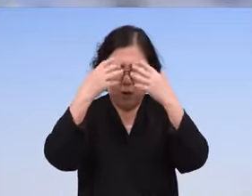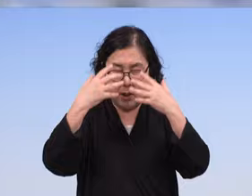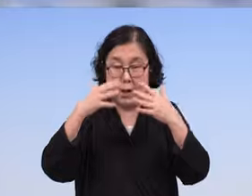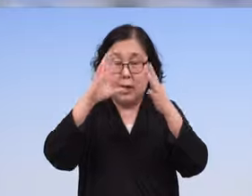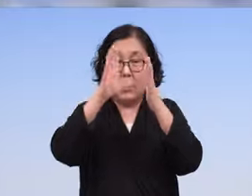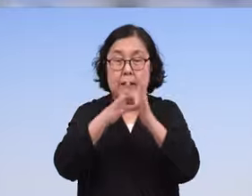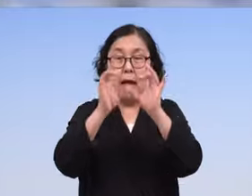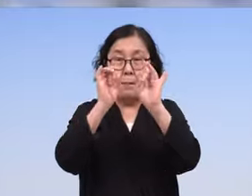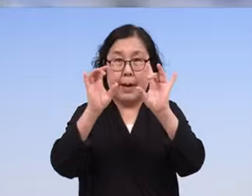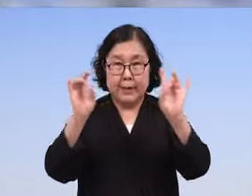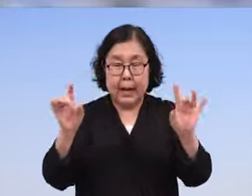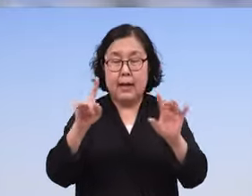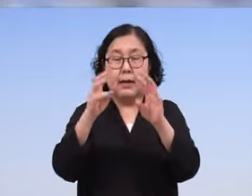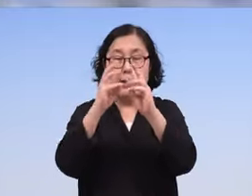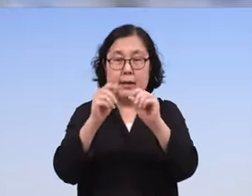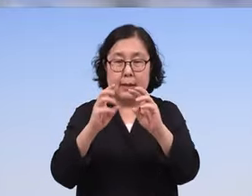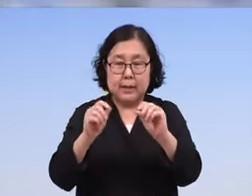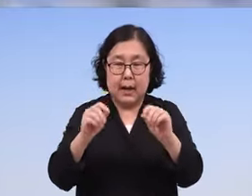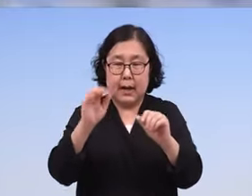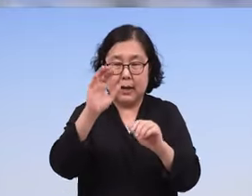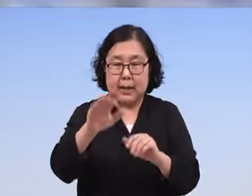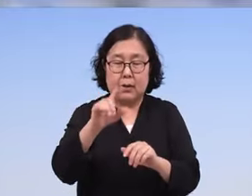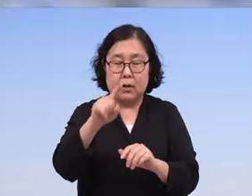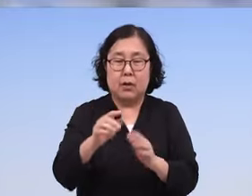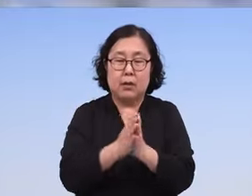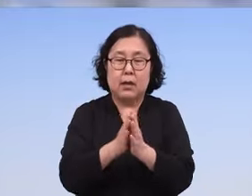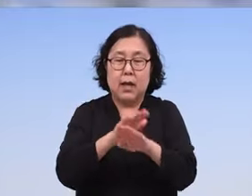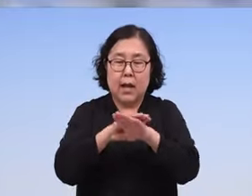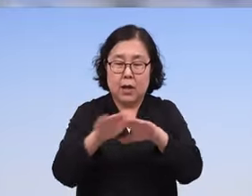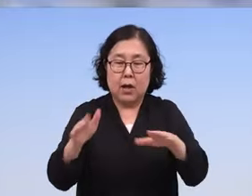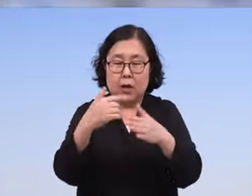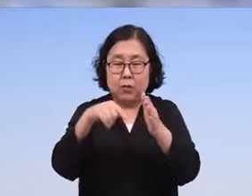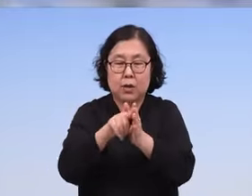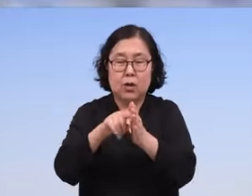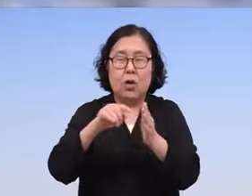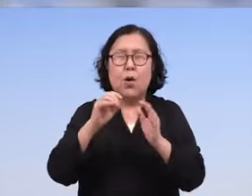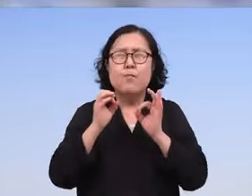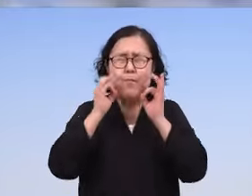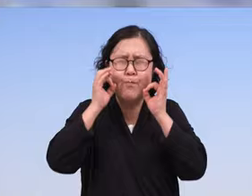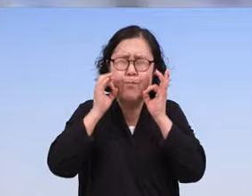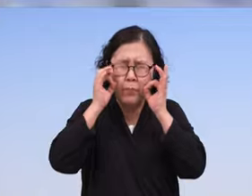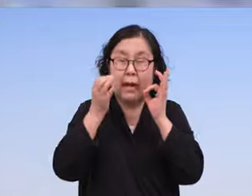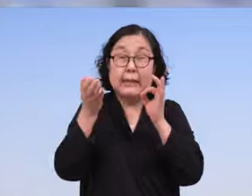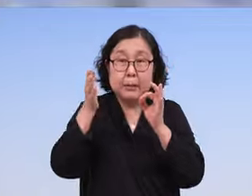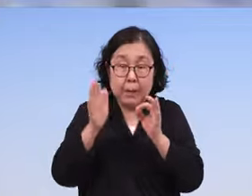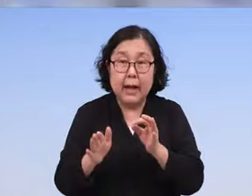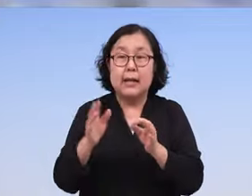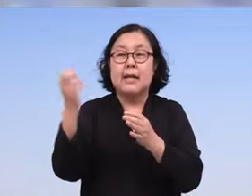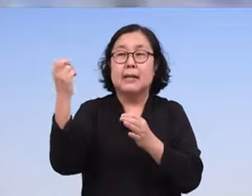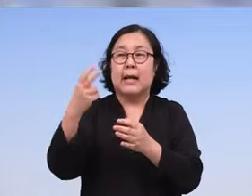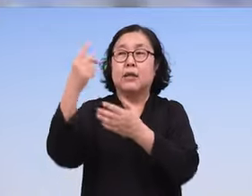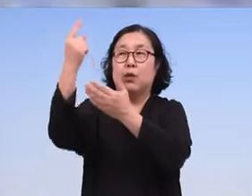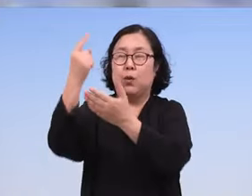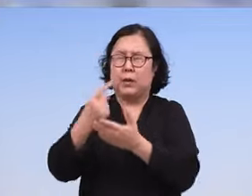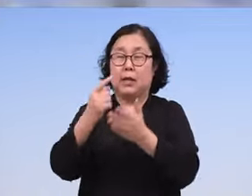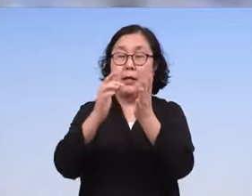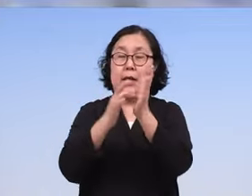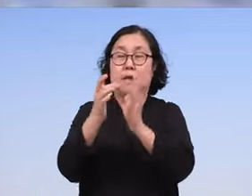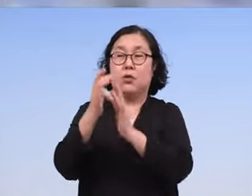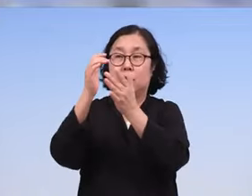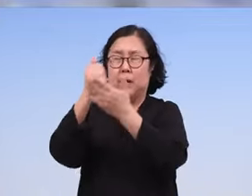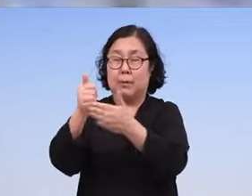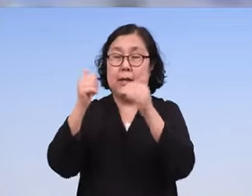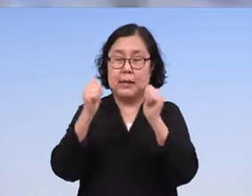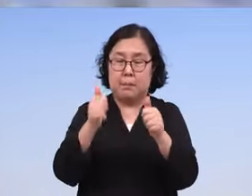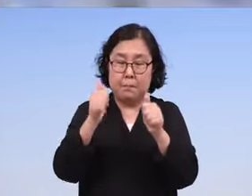있을 때마다 이 땅에서 그것을 바르게 펴려고도 애를 써야 되지만 우리는 다시 오실 예수 그리스도, 그분이 심판주로